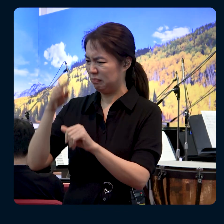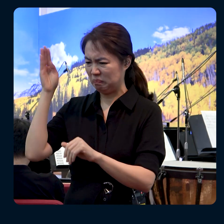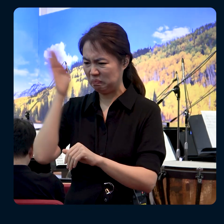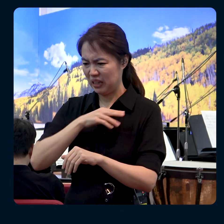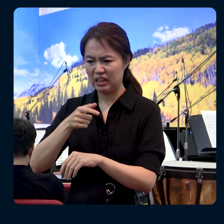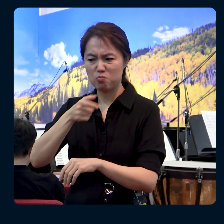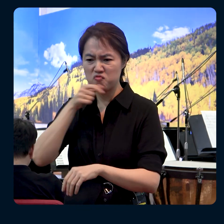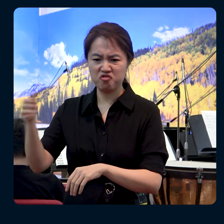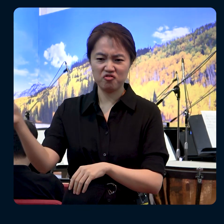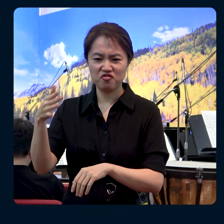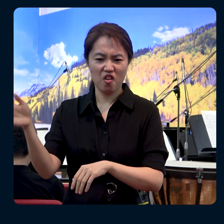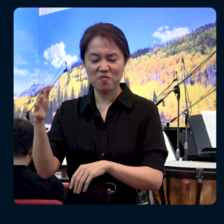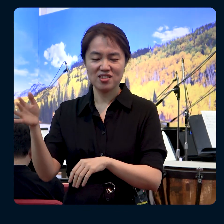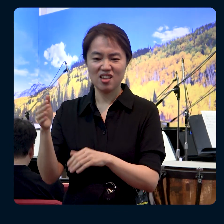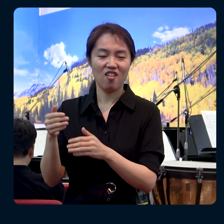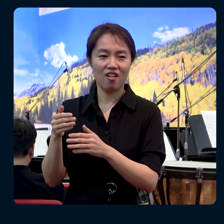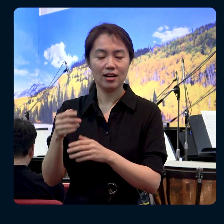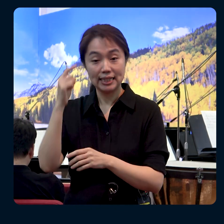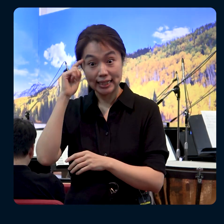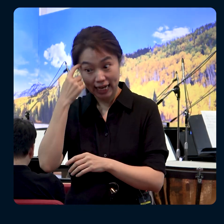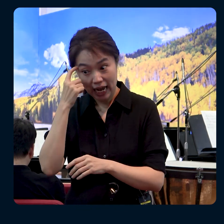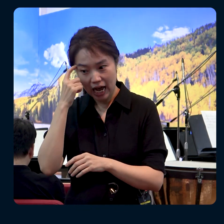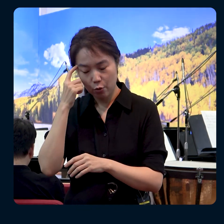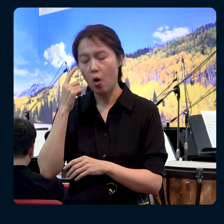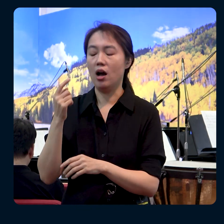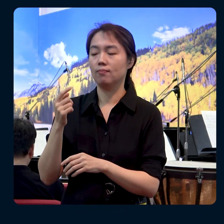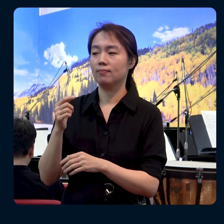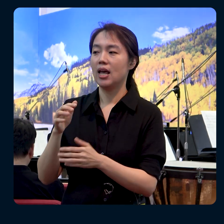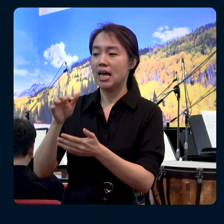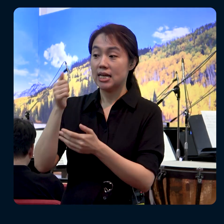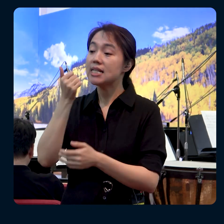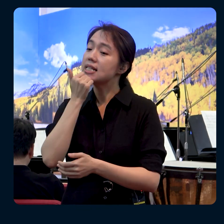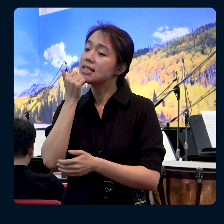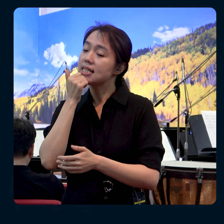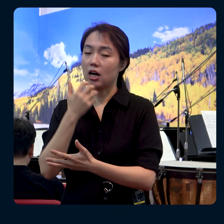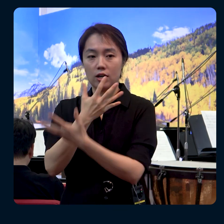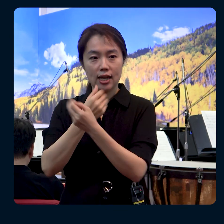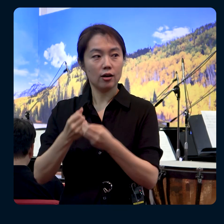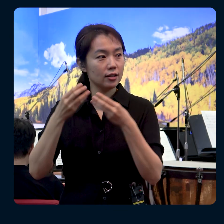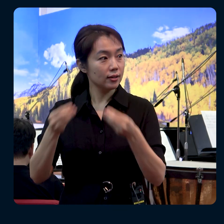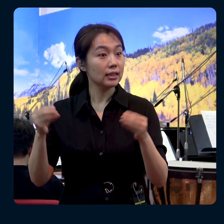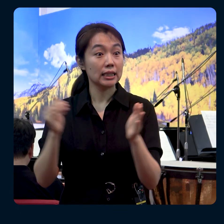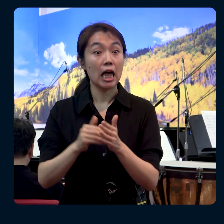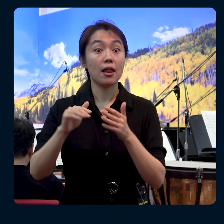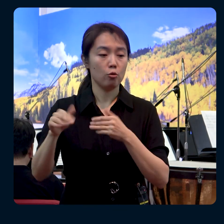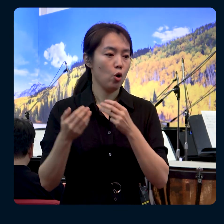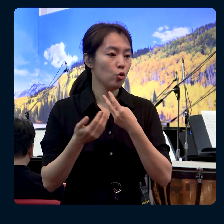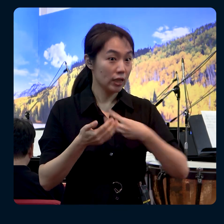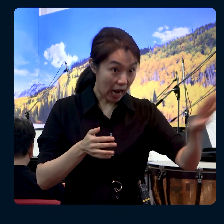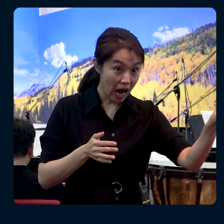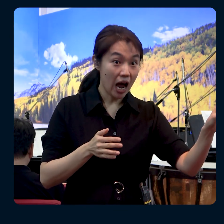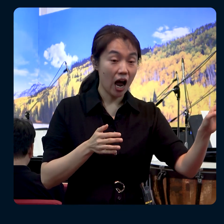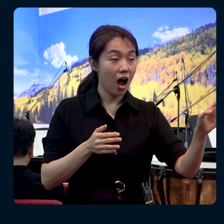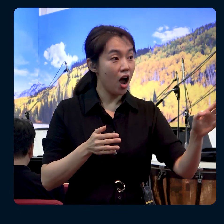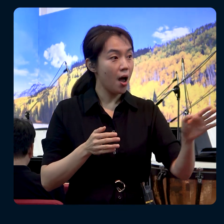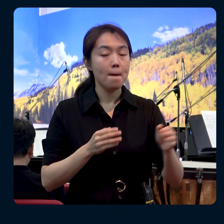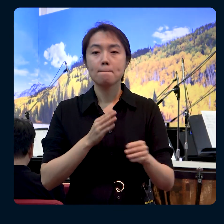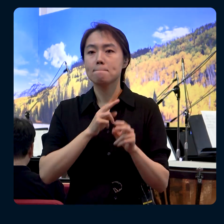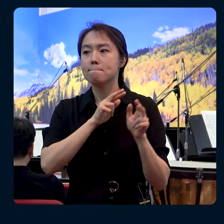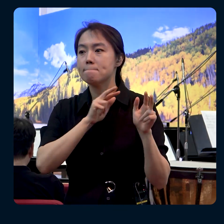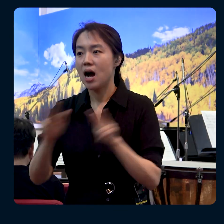판단하고 생색내면서 이삭과 계약을 다 마치고 돌아가자마자 그 땅에서 물이 터진